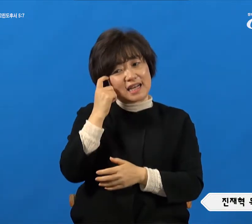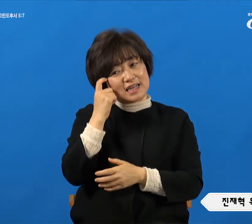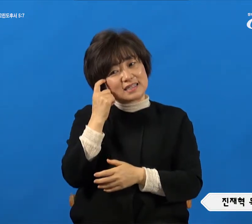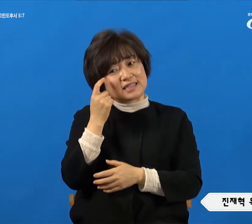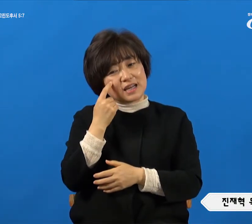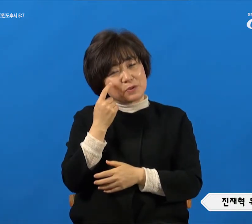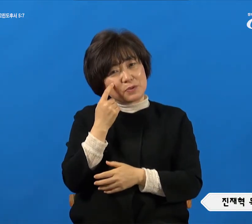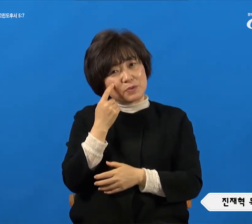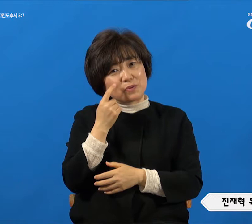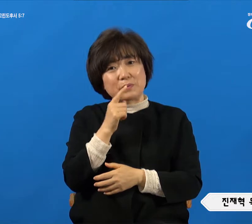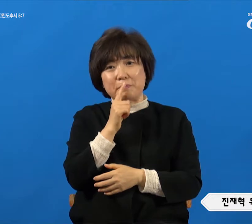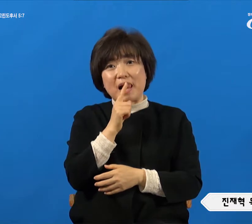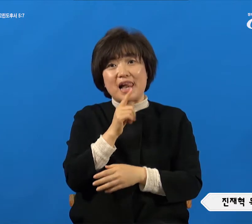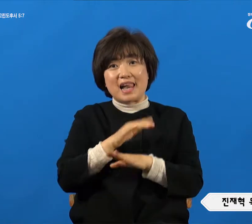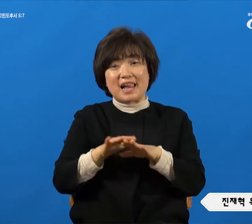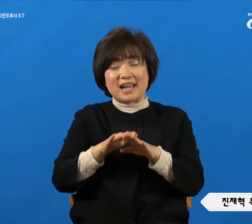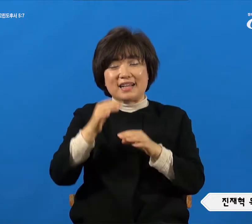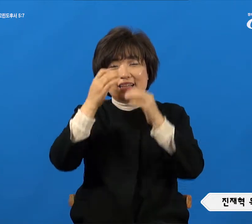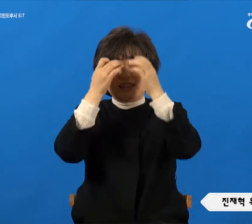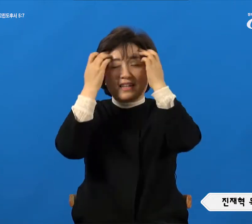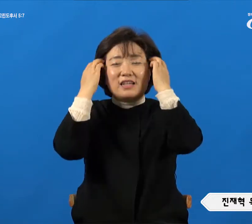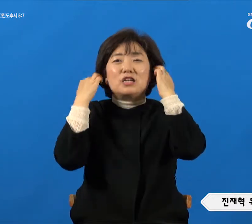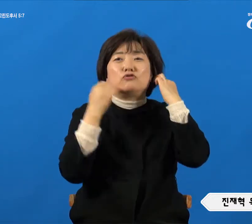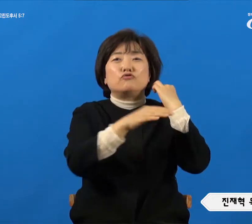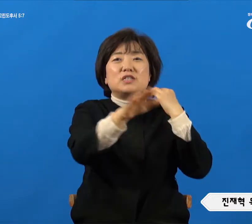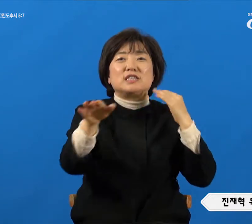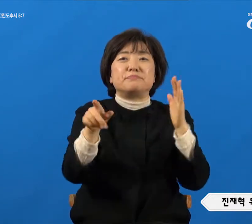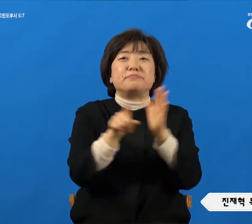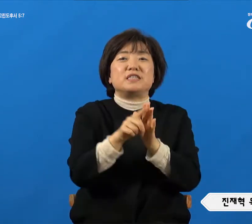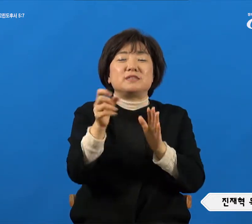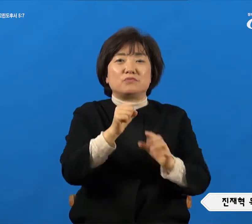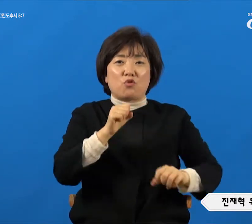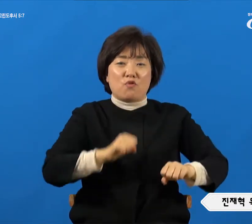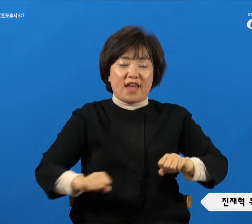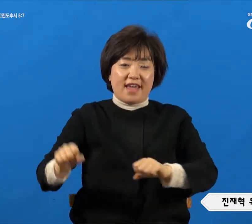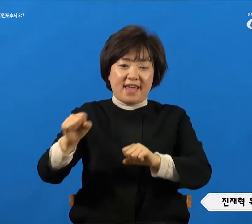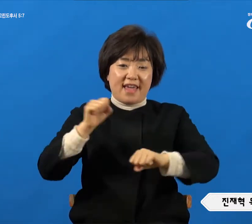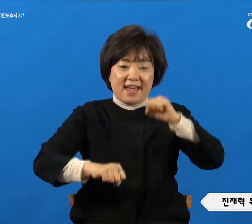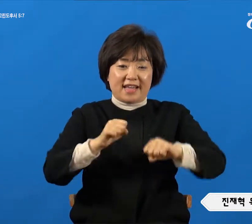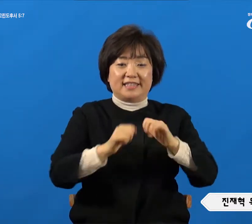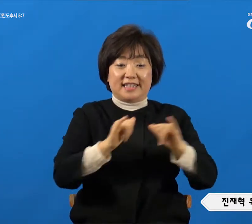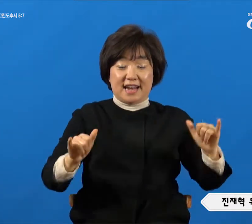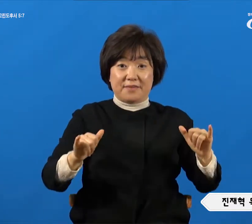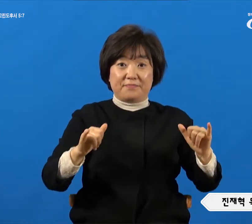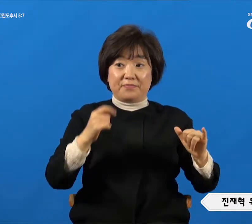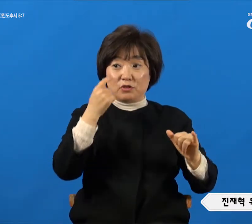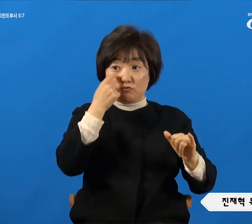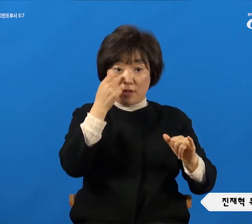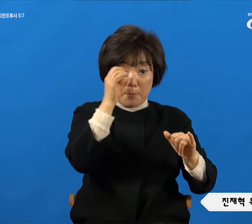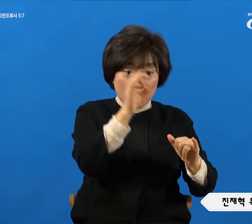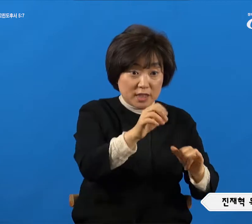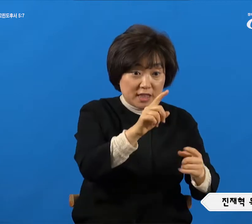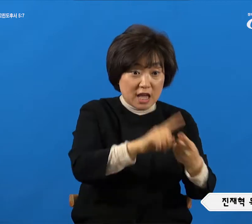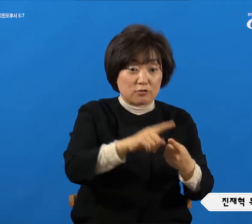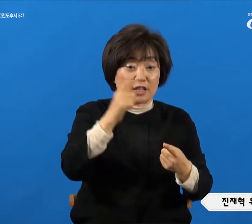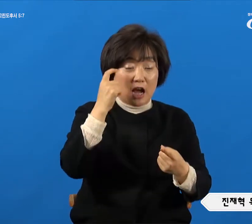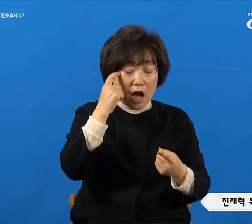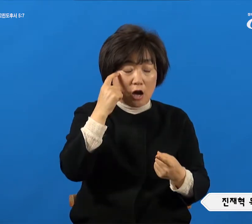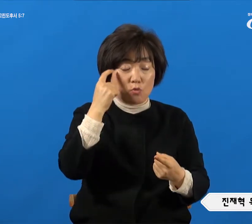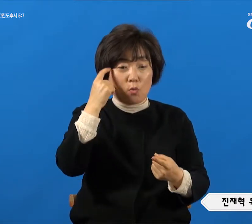이렇게 번역해 보았습니다. 우리는 믿음으로 행하는 사람들입니다. 눈에 보이는 대로